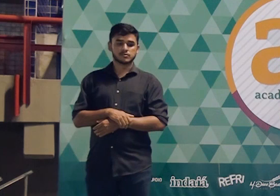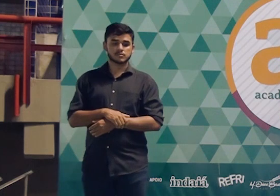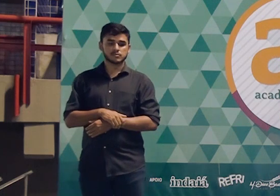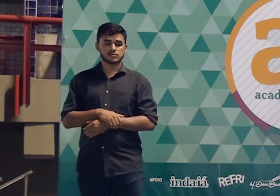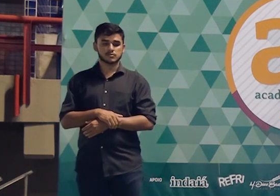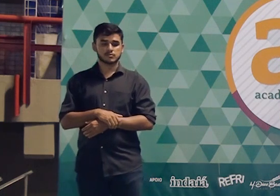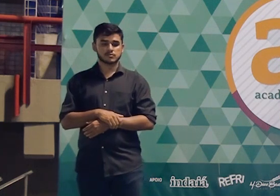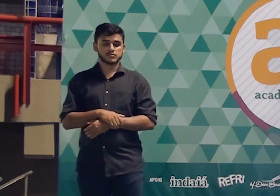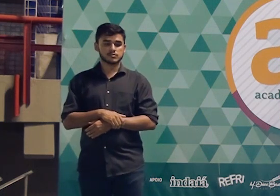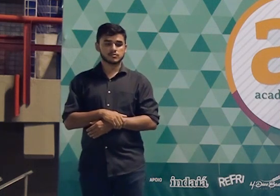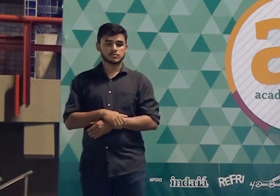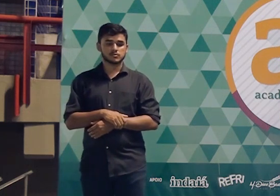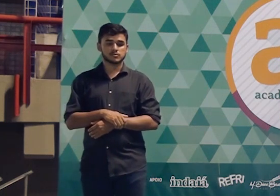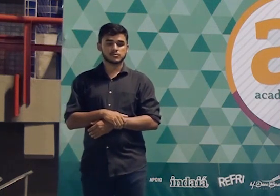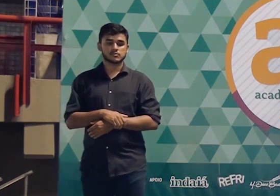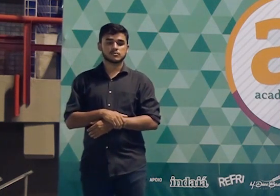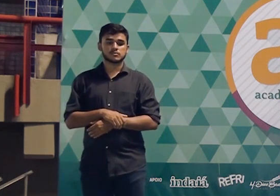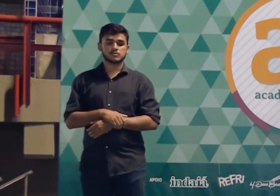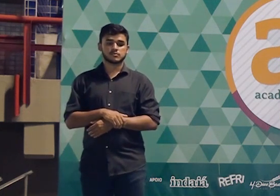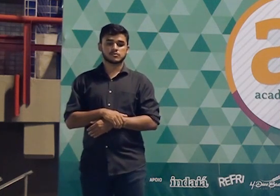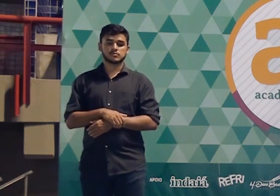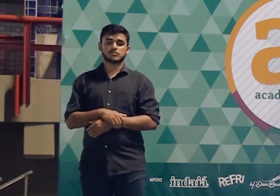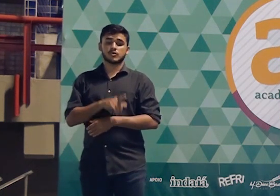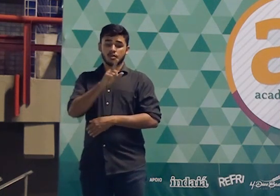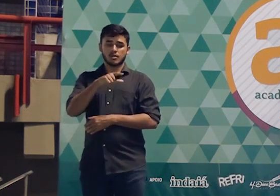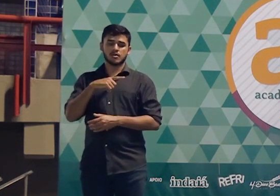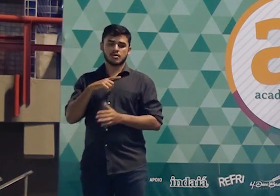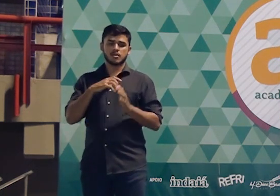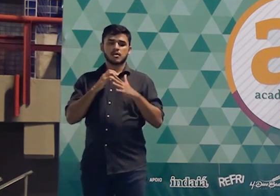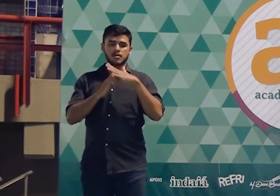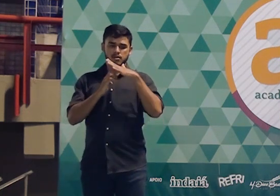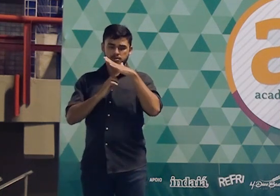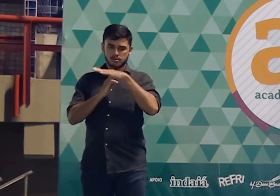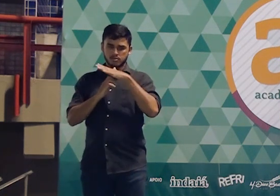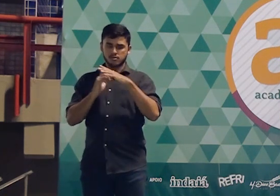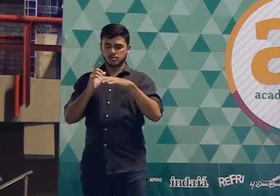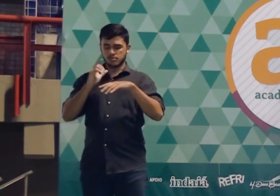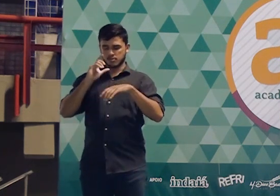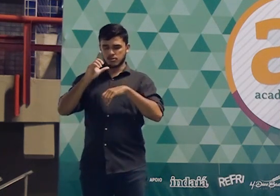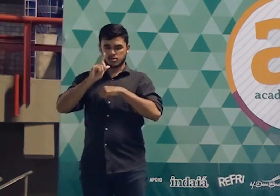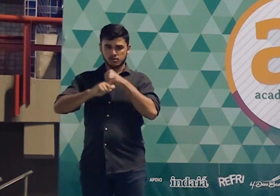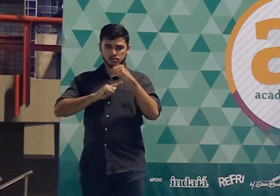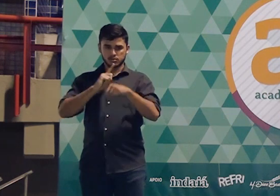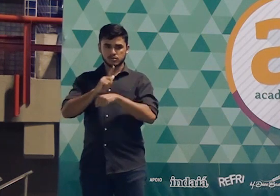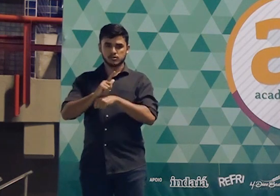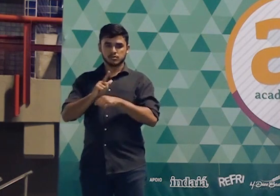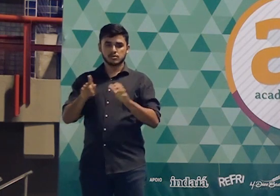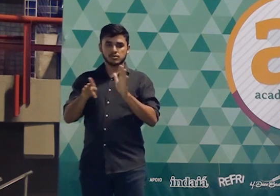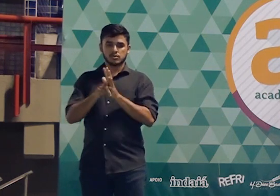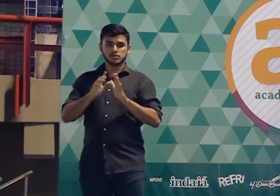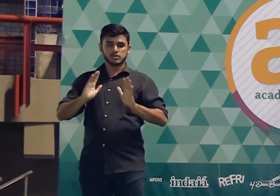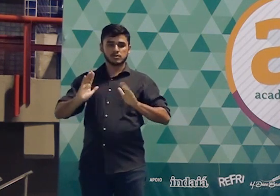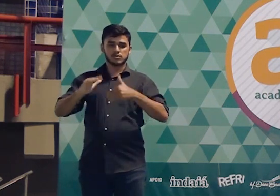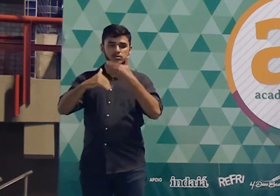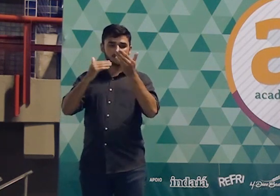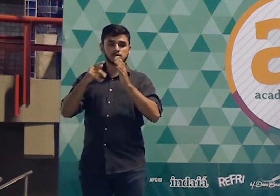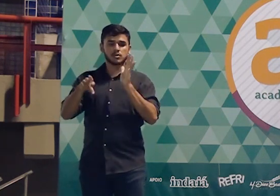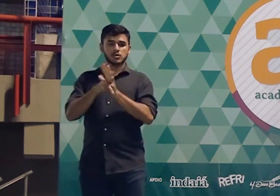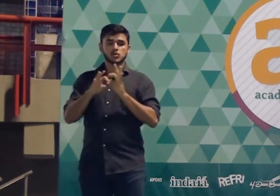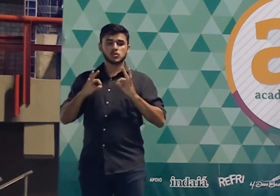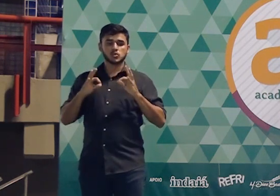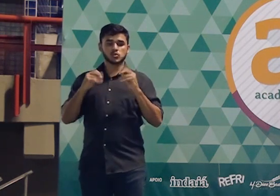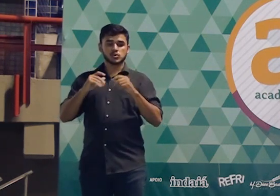globalização da economia aconteceu, por meio de privatizações aconteceu, e ela induz o desenvolvimento da